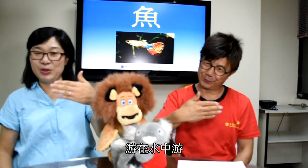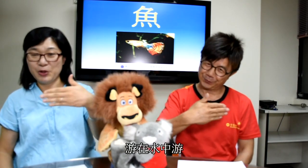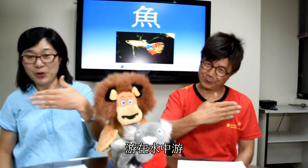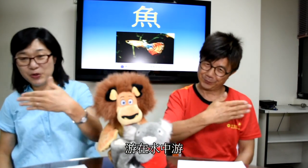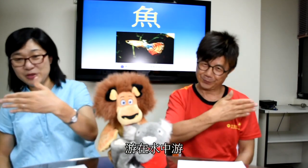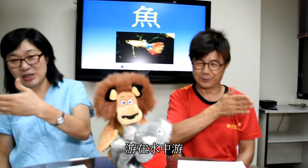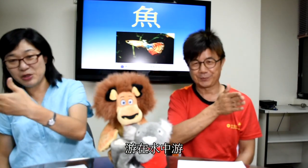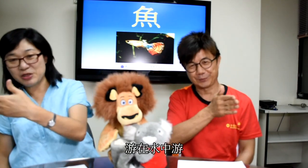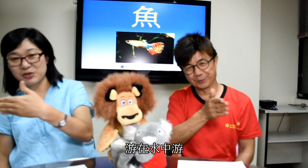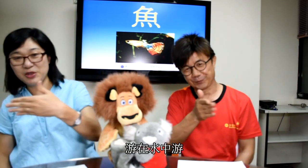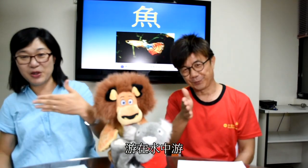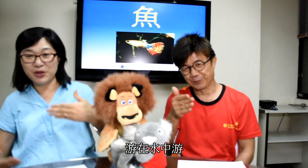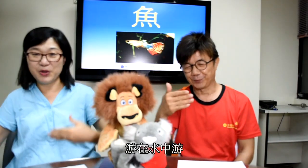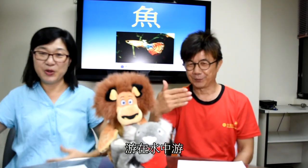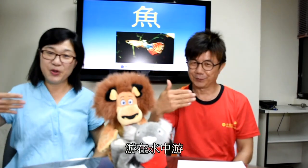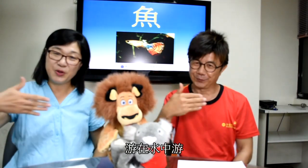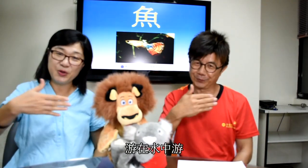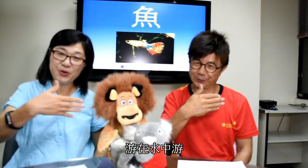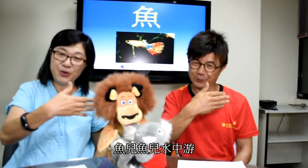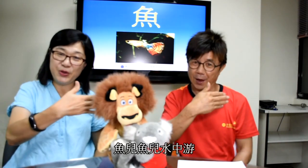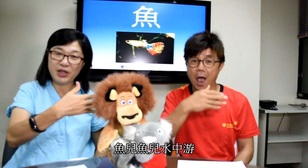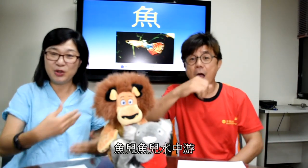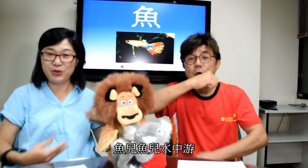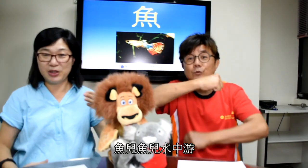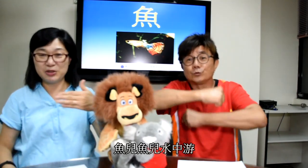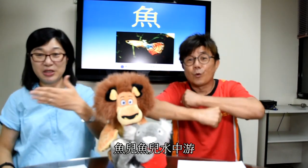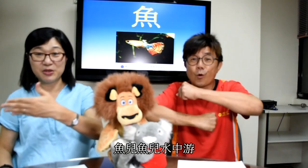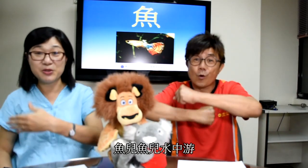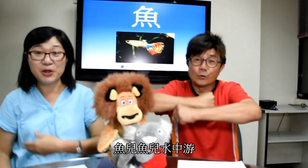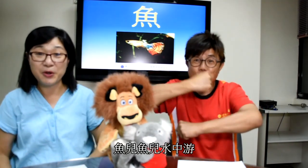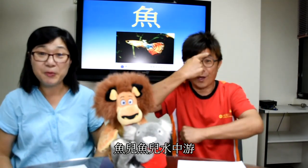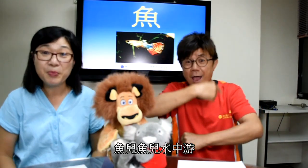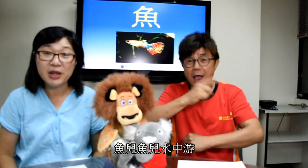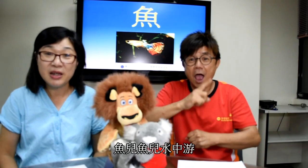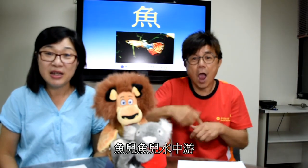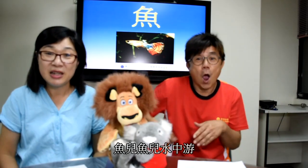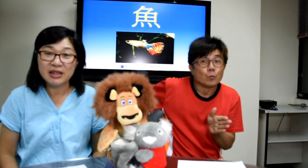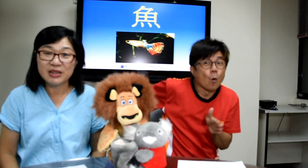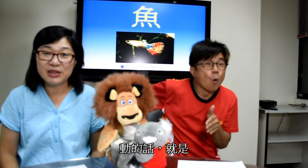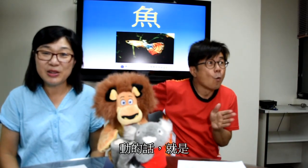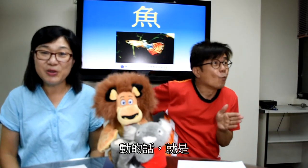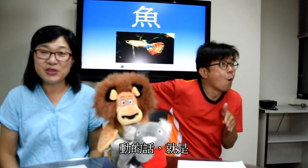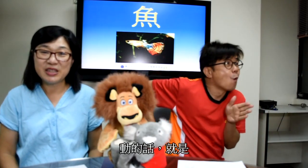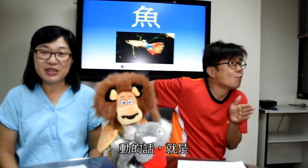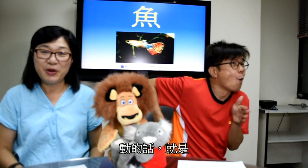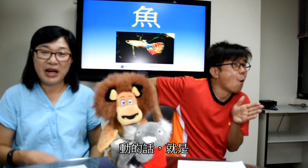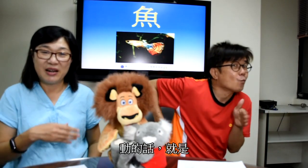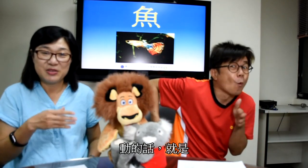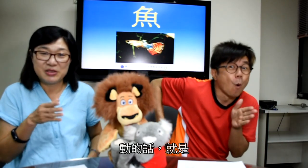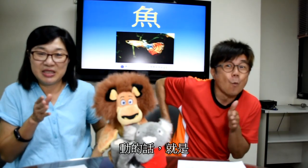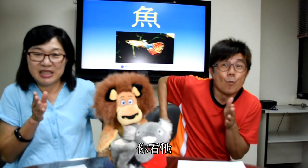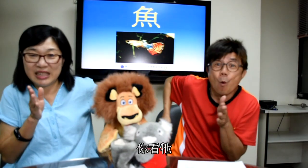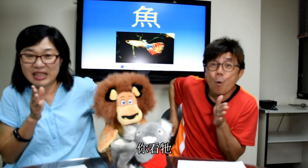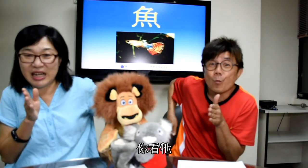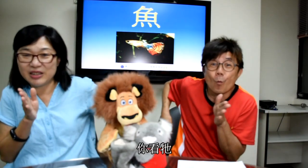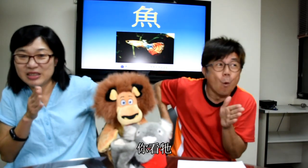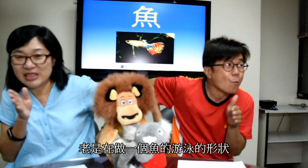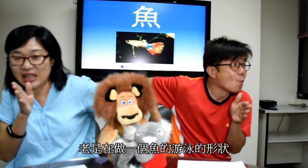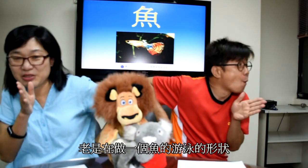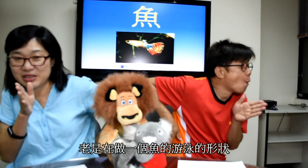游在水中游，鱼儿鱼儿水中游。动的话啊，就是你看他老师